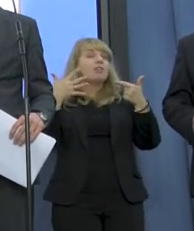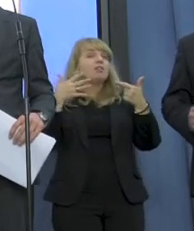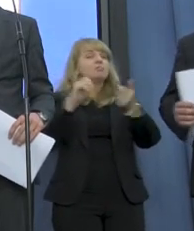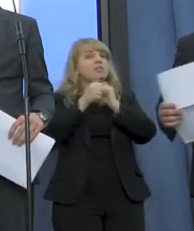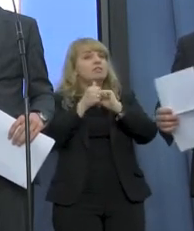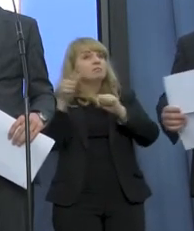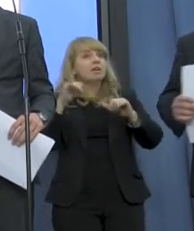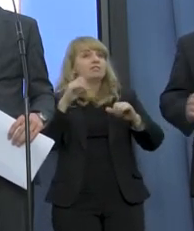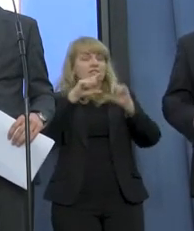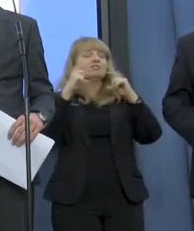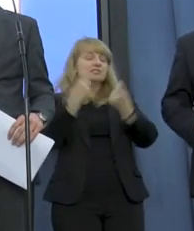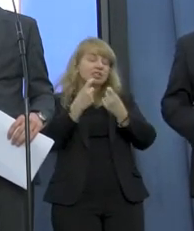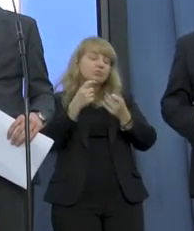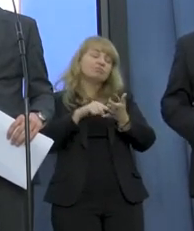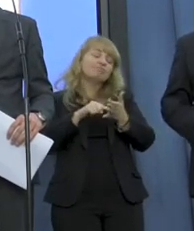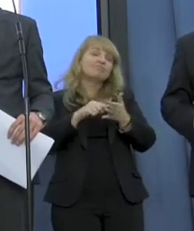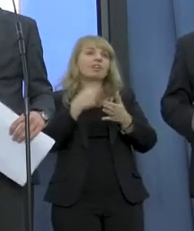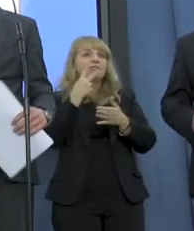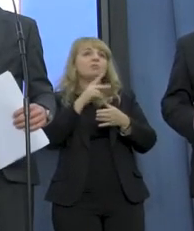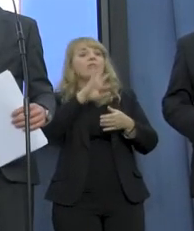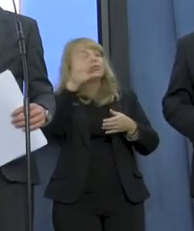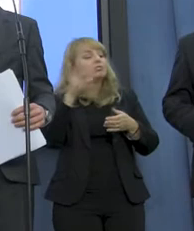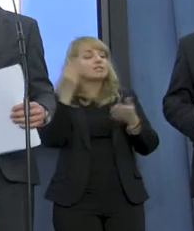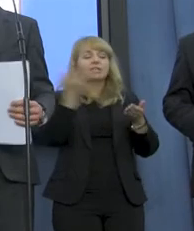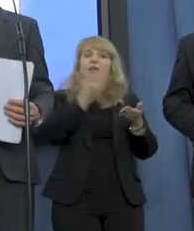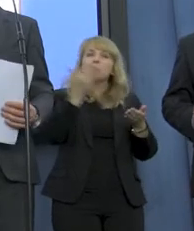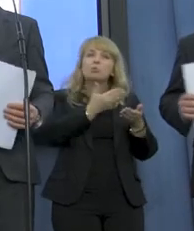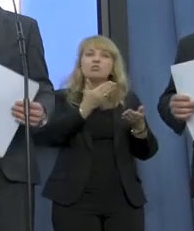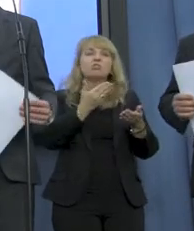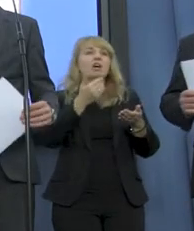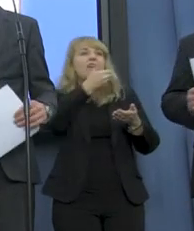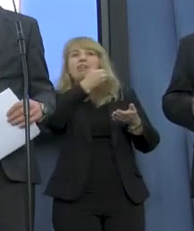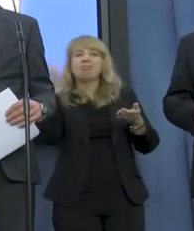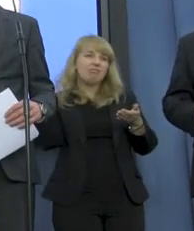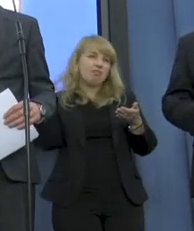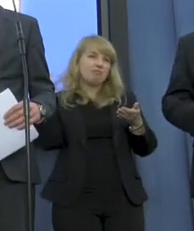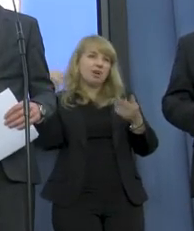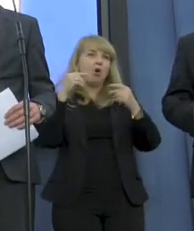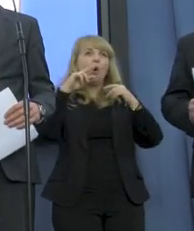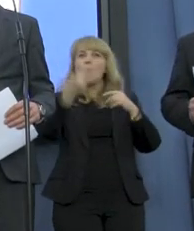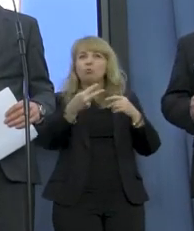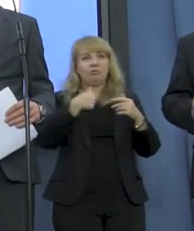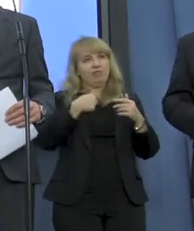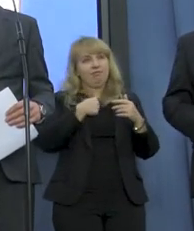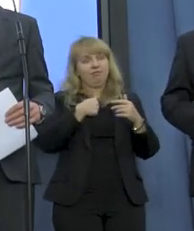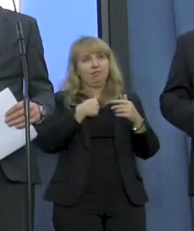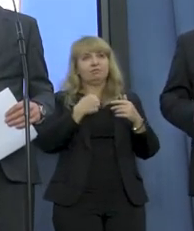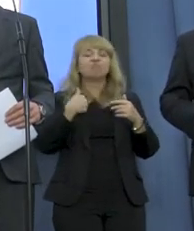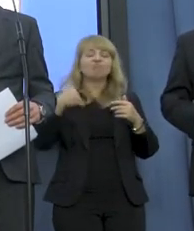pory niestety wszystkie te zaproszenia się nie ziściły, czego serdecznie niestety, ale